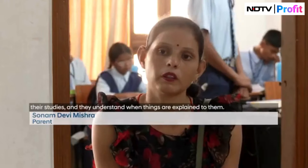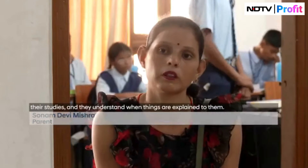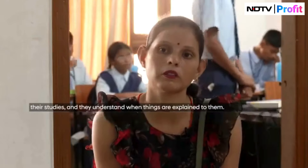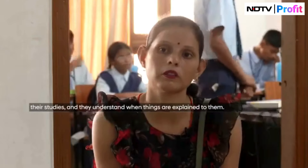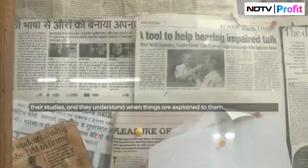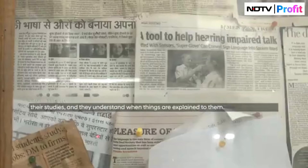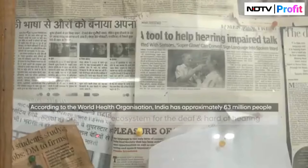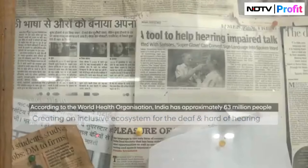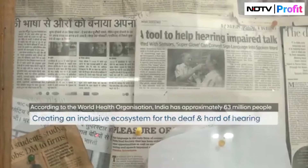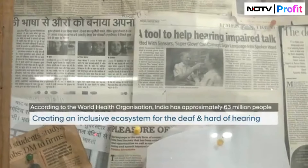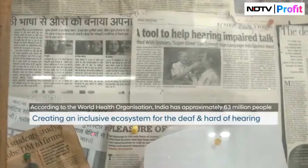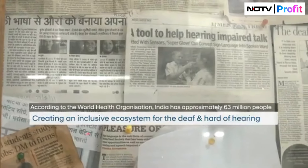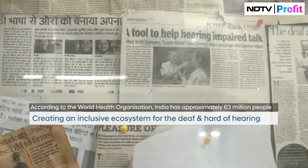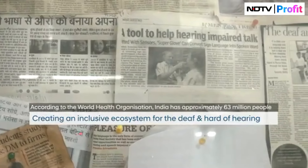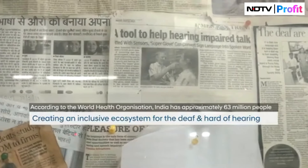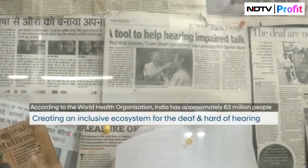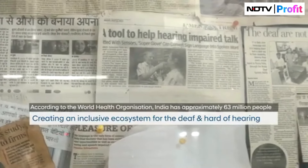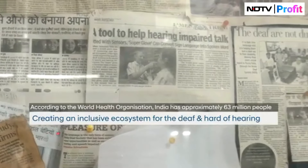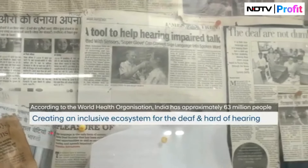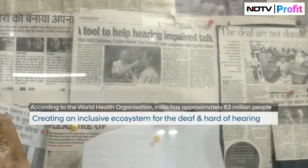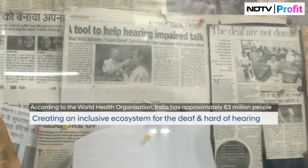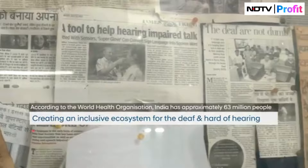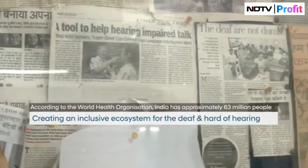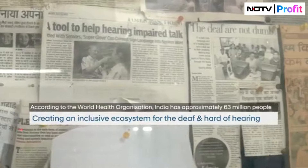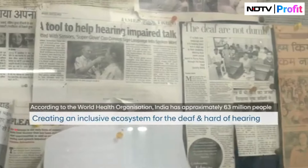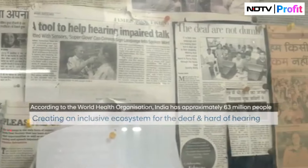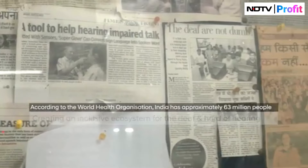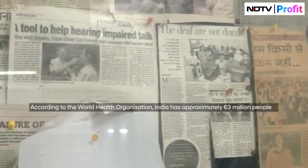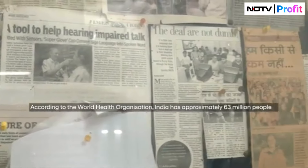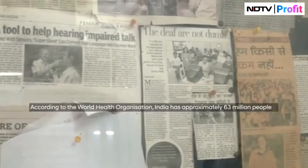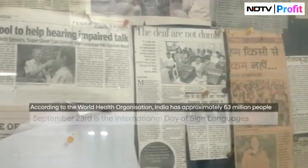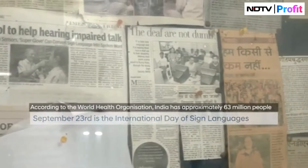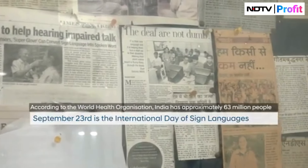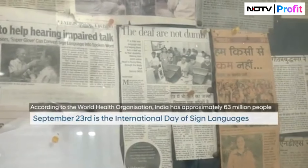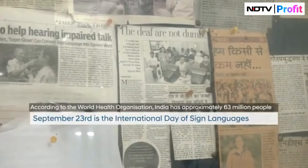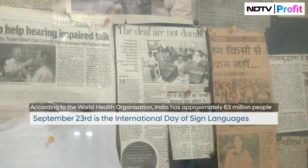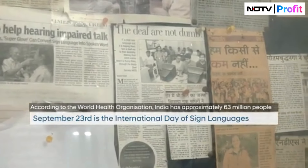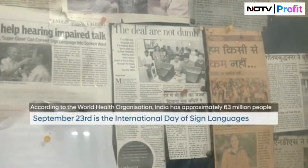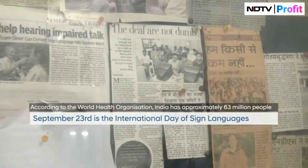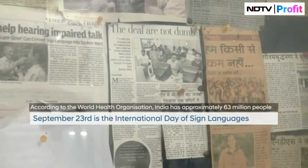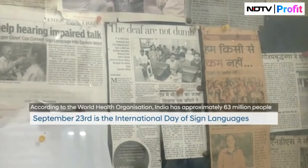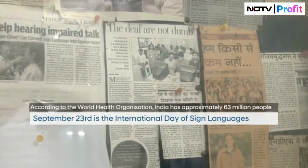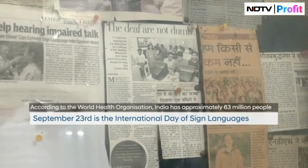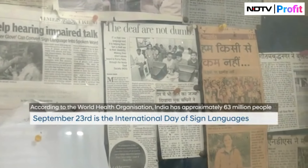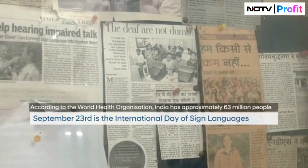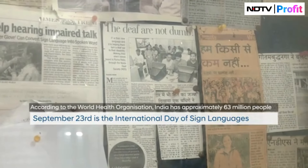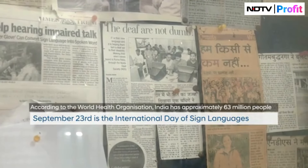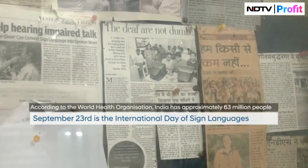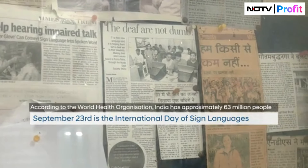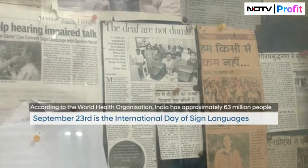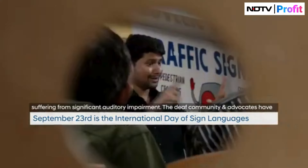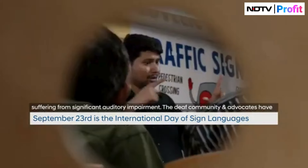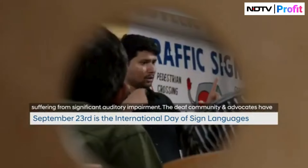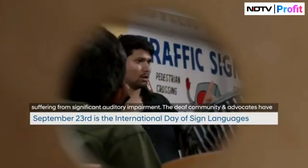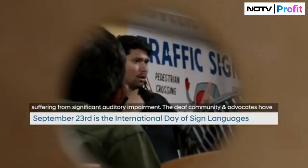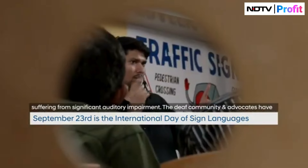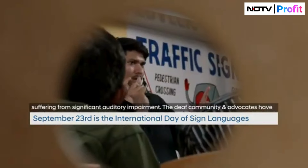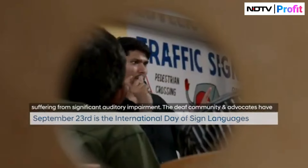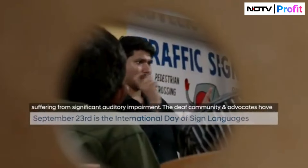है। According to the World Health Organization, India has approximately 63 million people suffering from